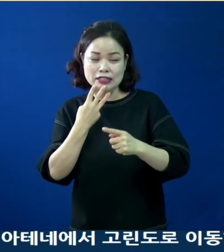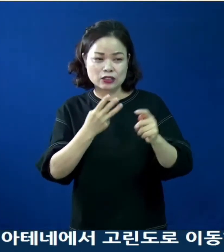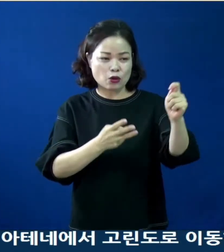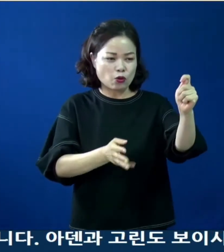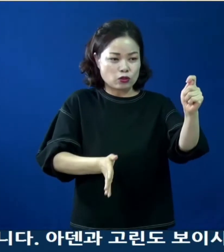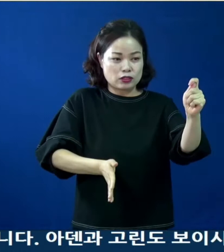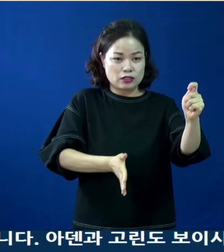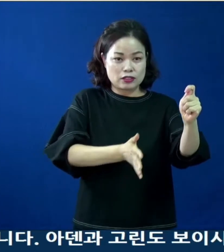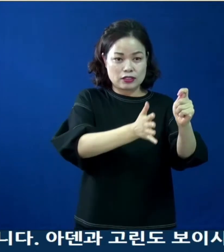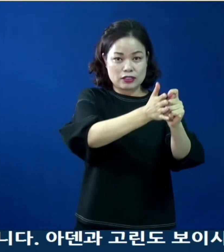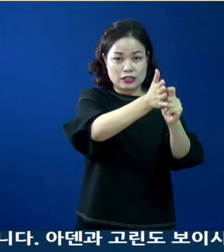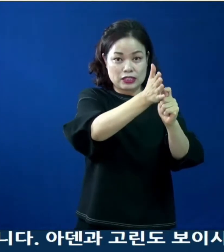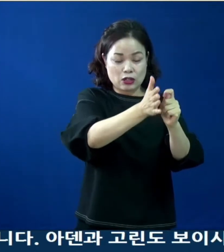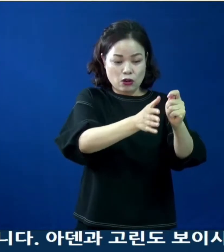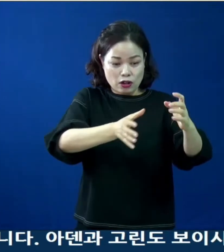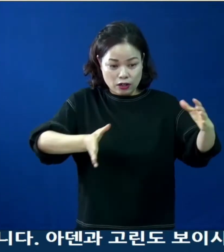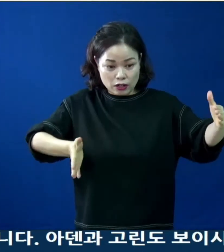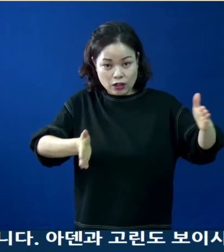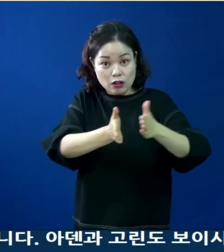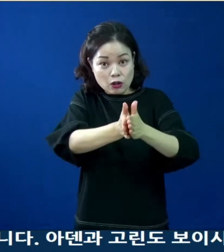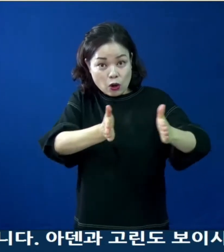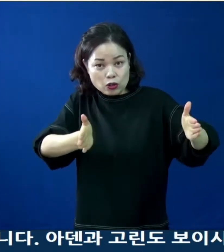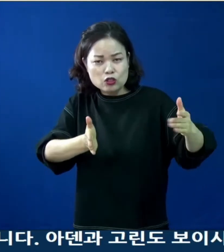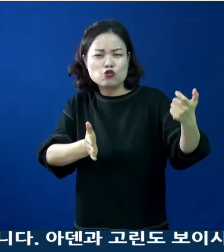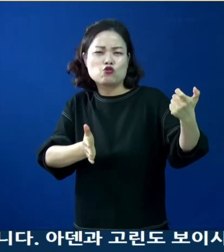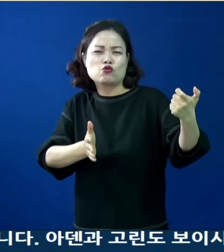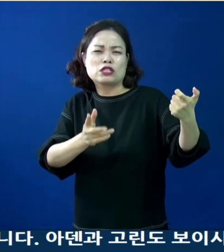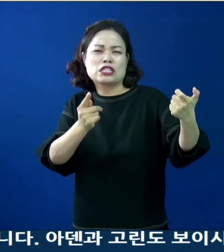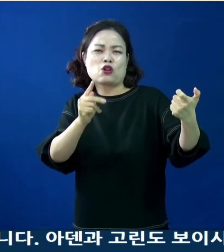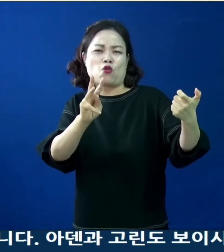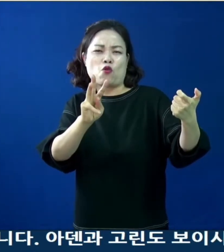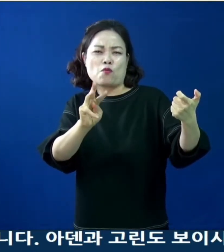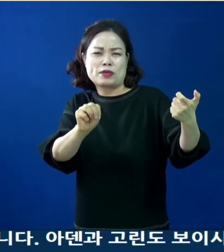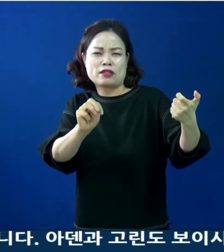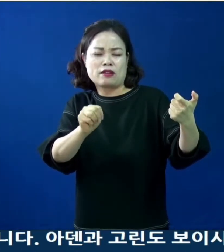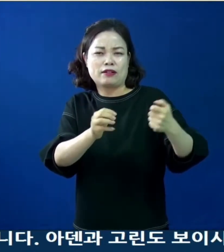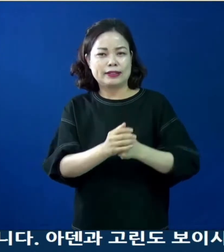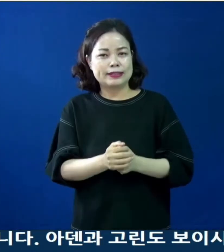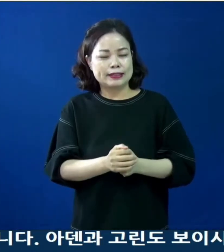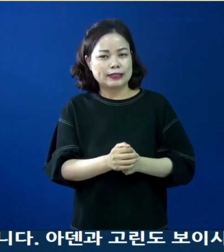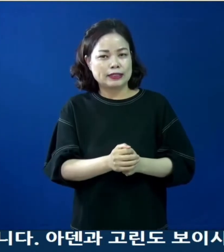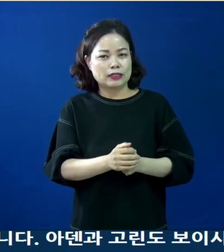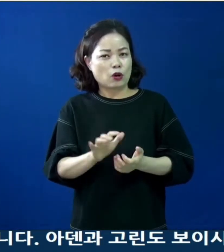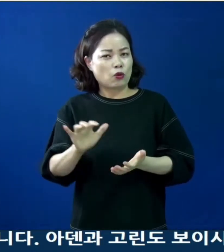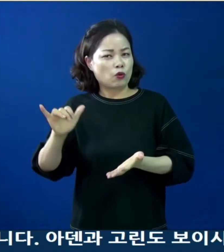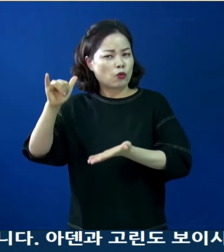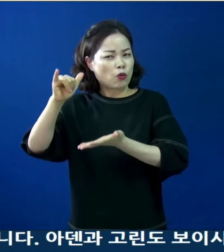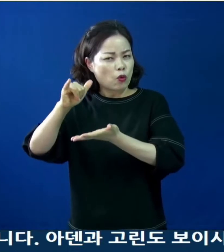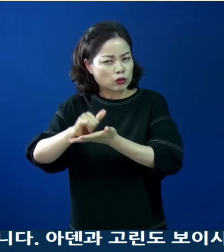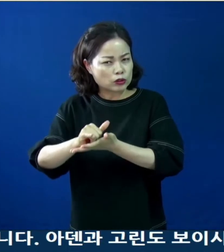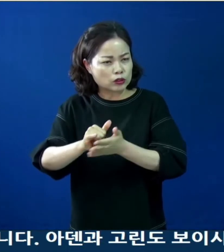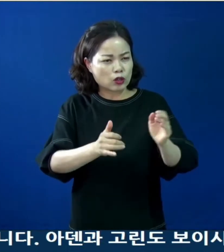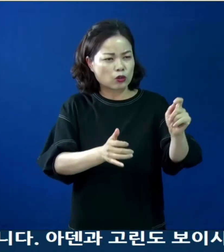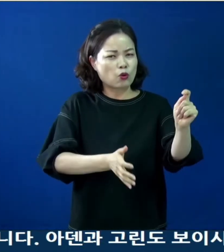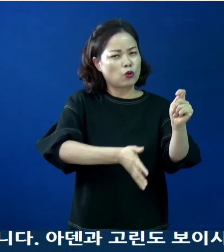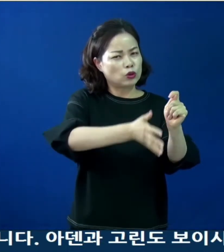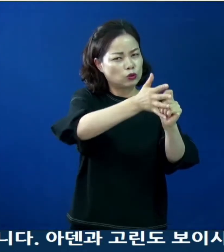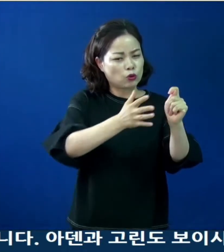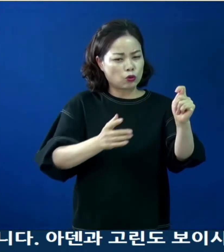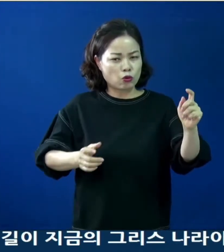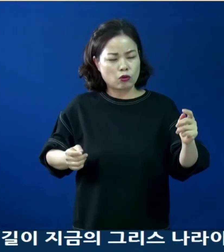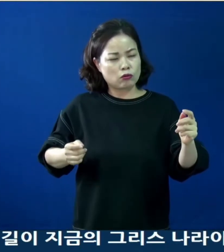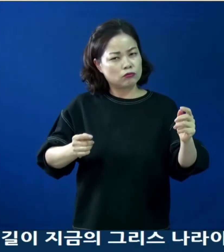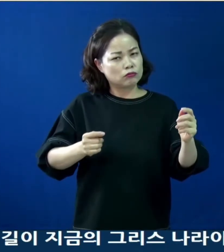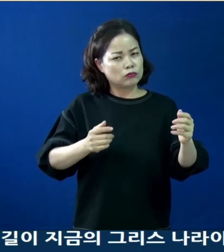아닙니다. 60km 정도예요. 그래서 요즘에 뭐 아덴의 공항에서 내려서 고린도로 가면 1시간,